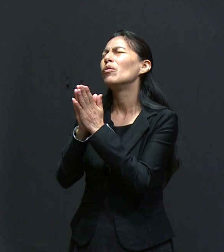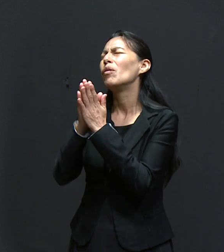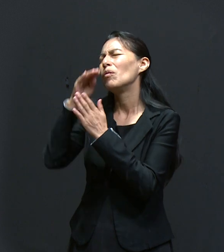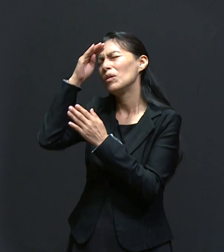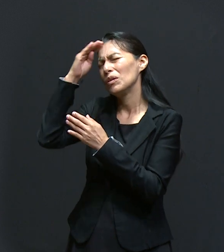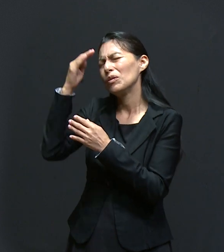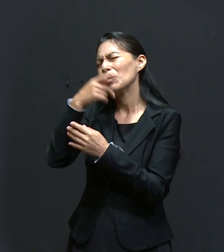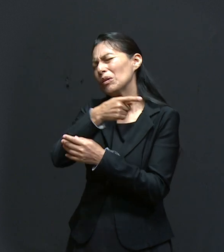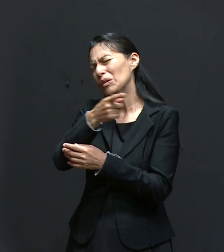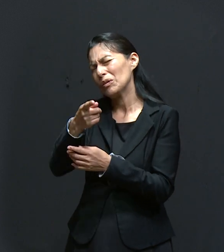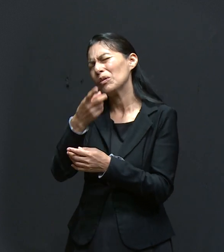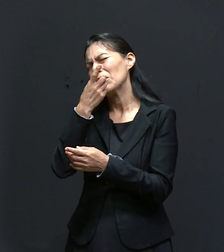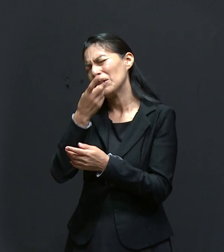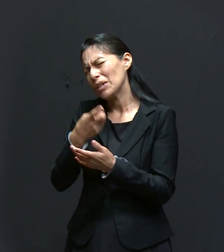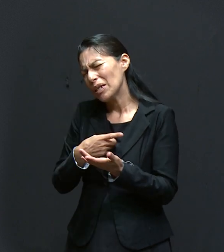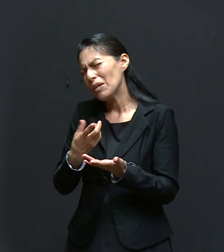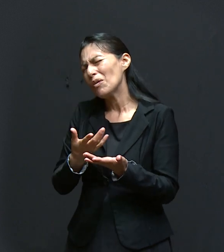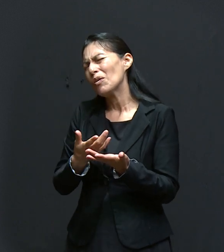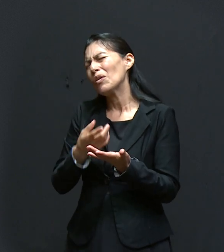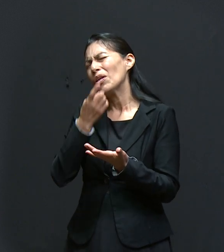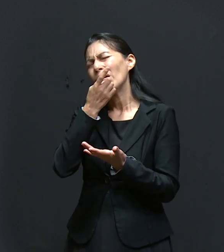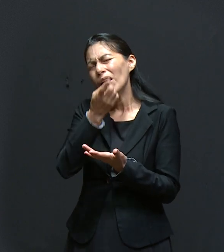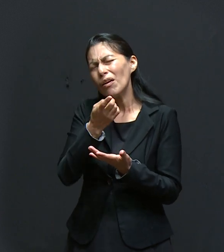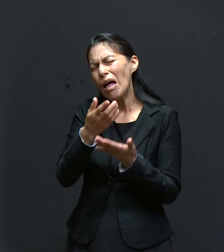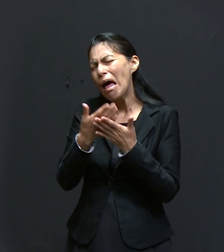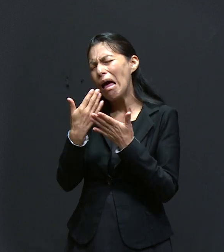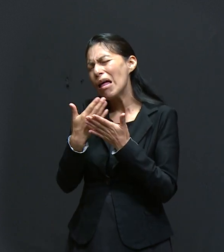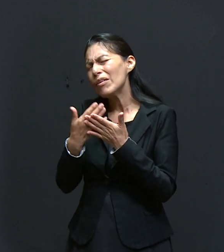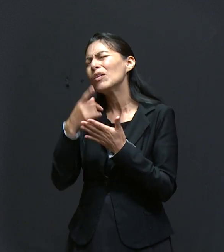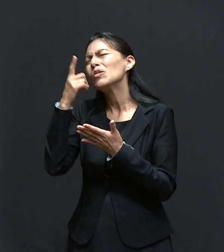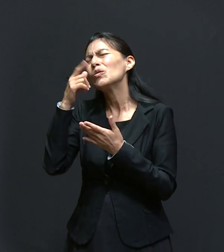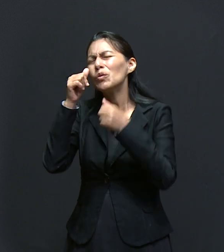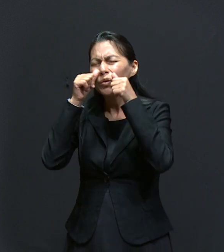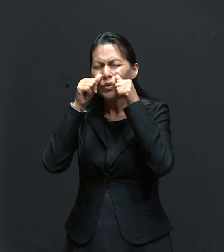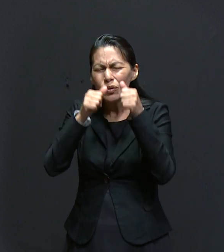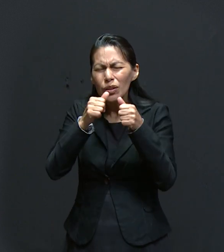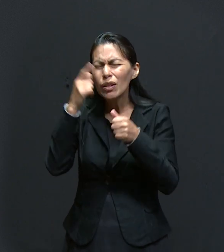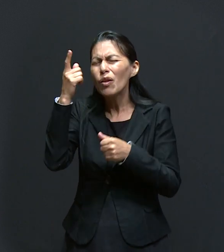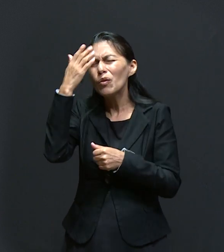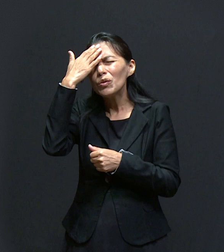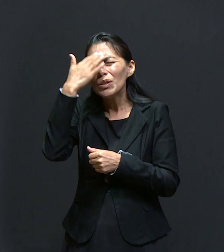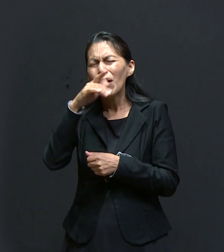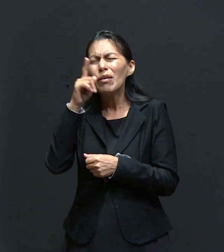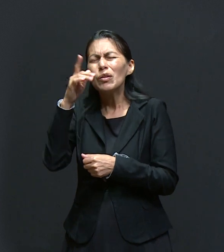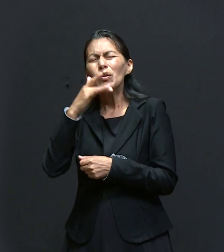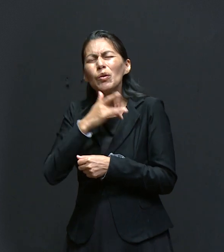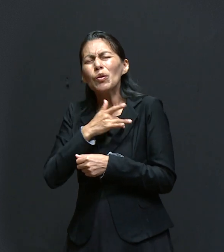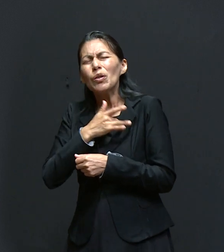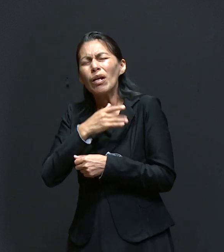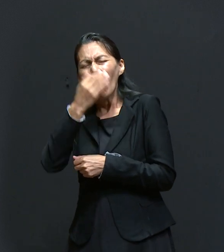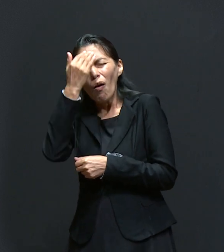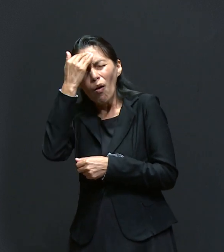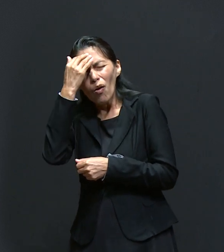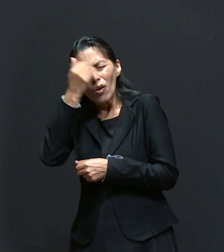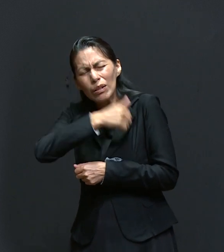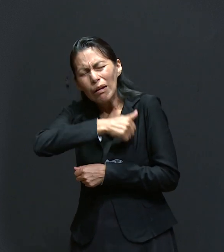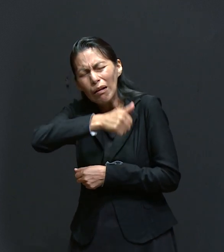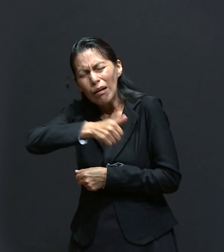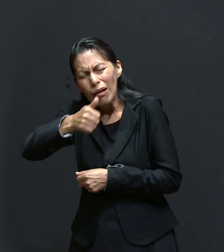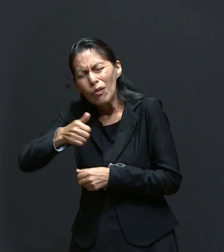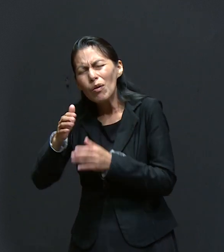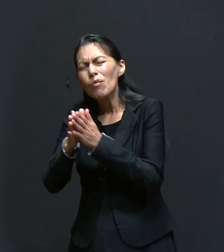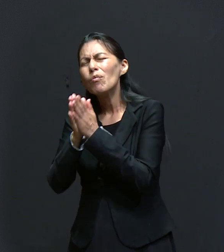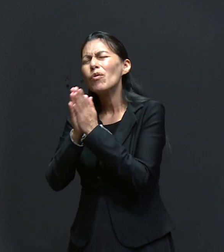señor escuchen sus oraciones porque están escritas es tan pronunciadas y tú escuchaste tú sabes corazón de cada una y